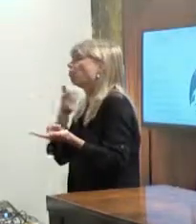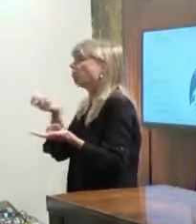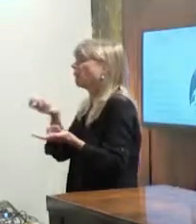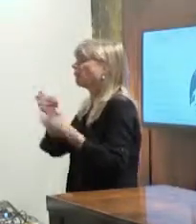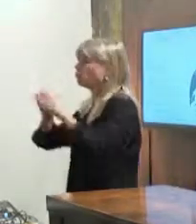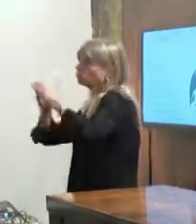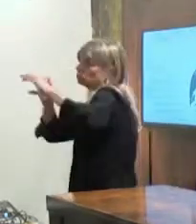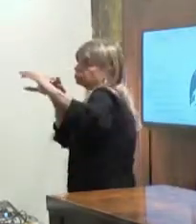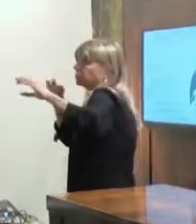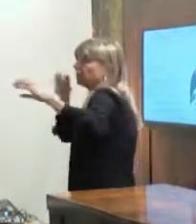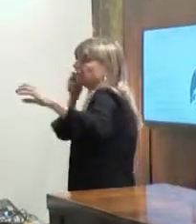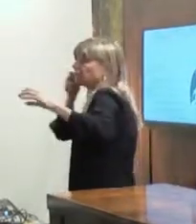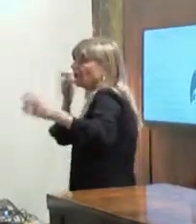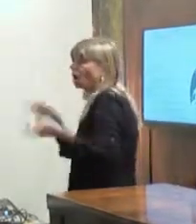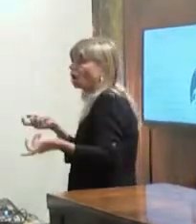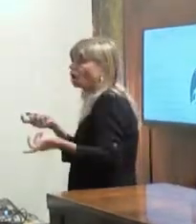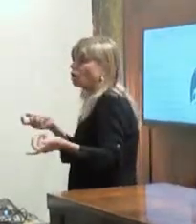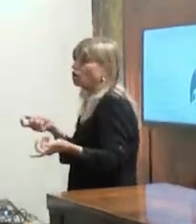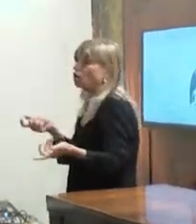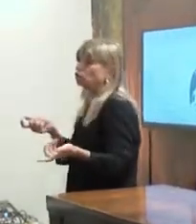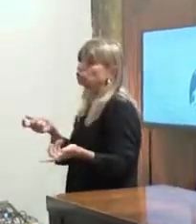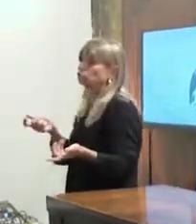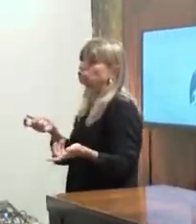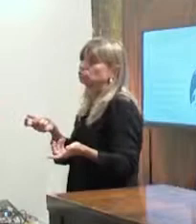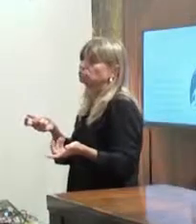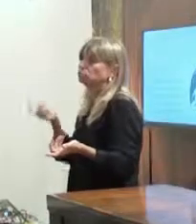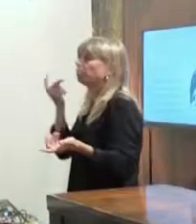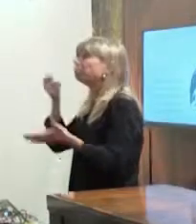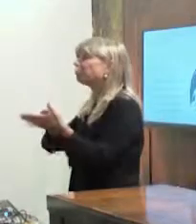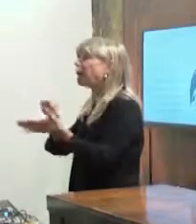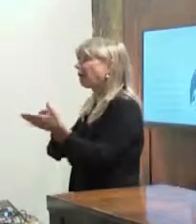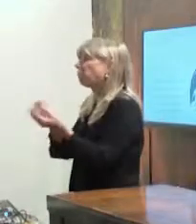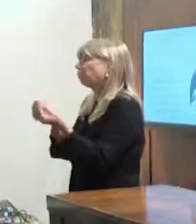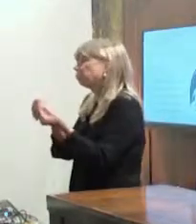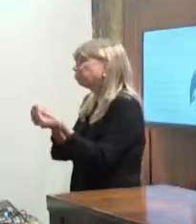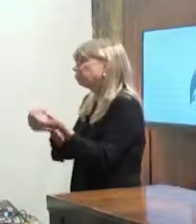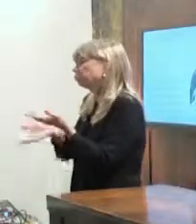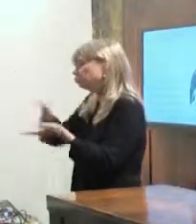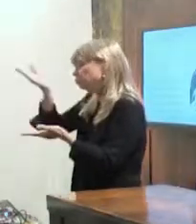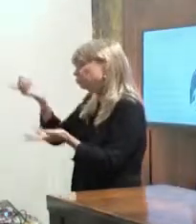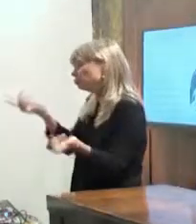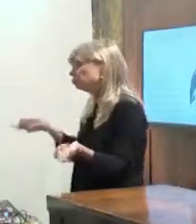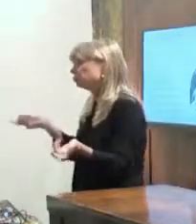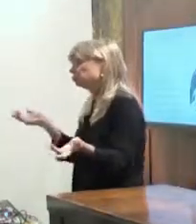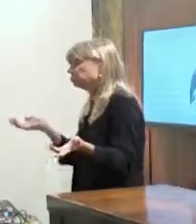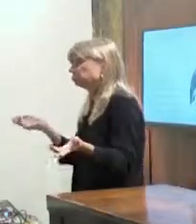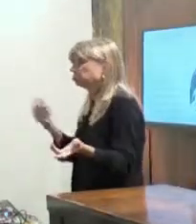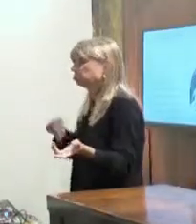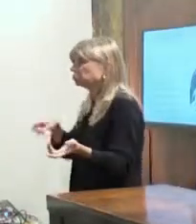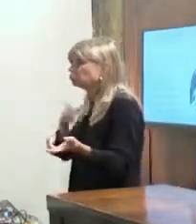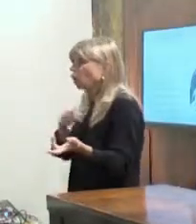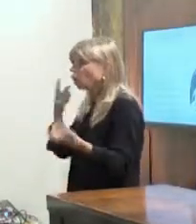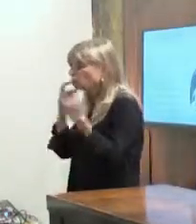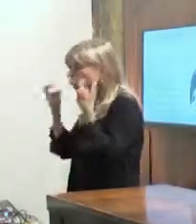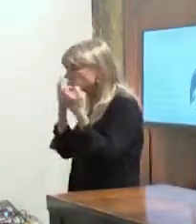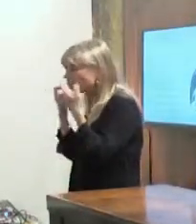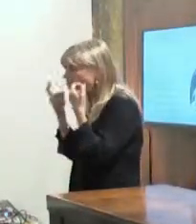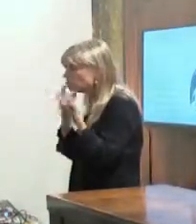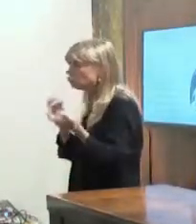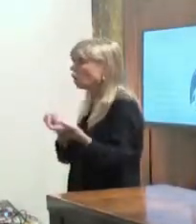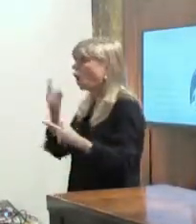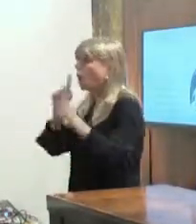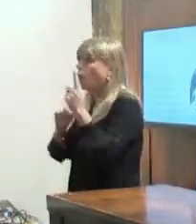algunas líneas que se están comprando a un precio demasiado alto y que no corresponde. De todo eso nos estamos encargando